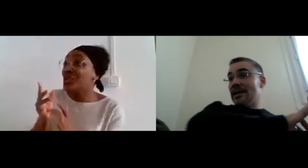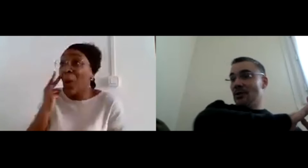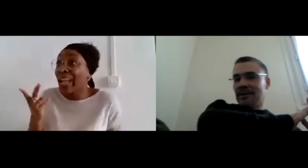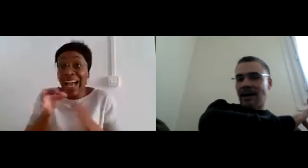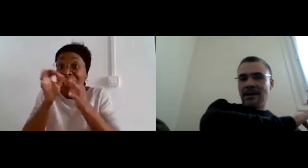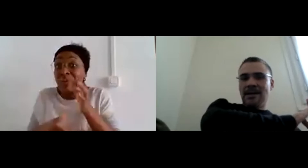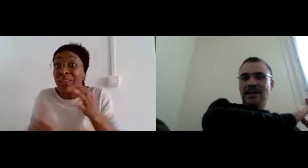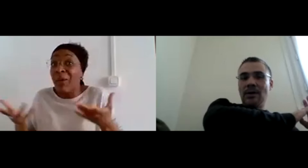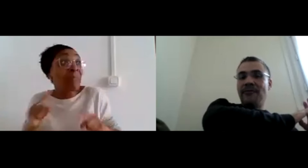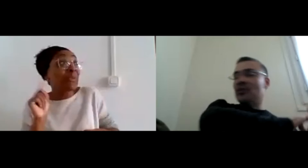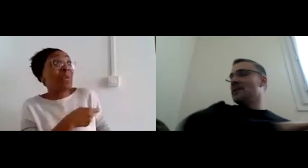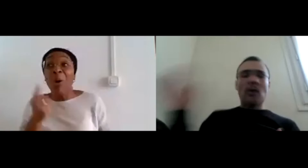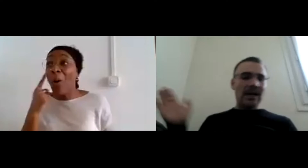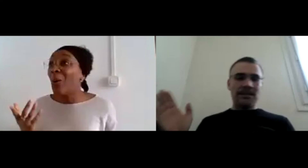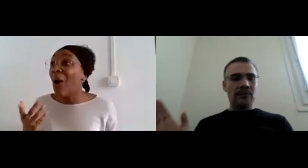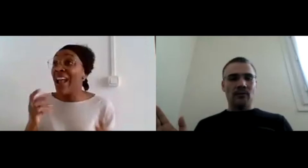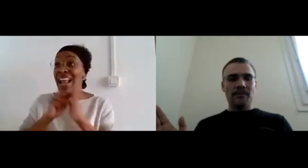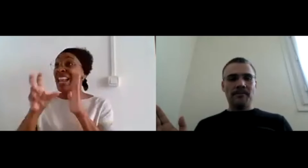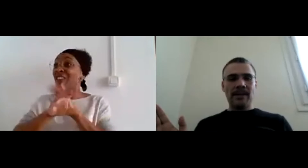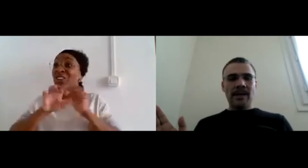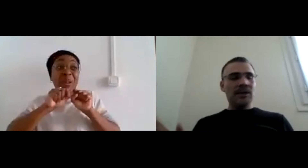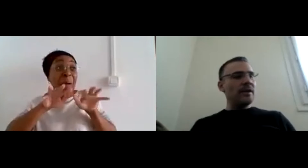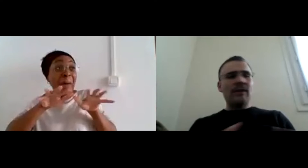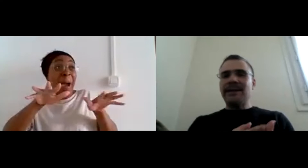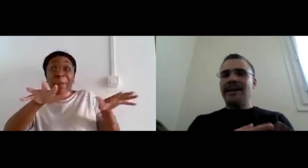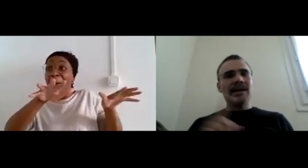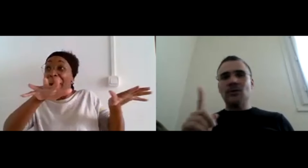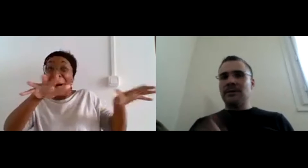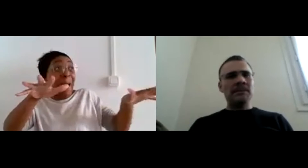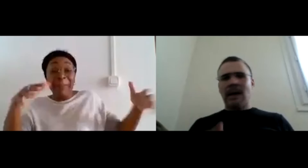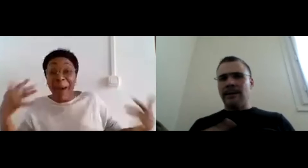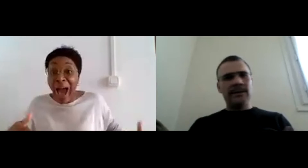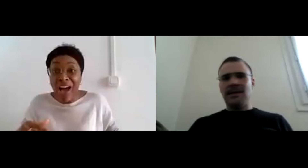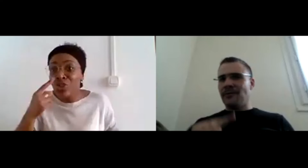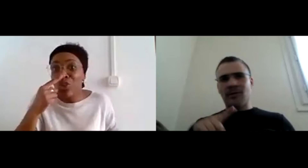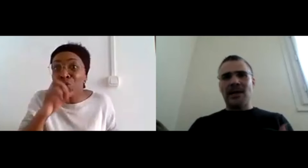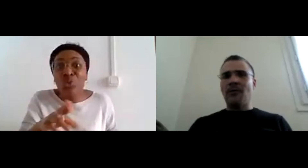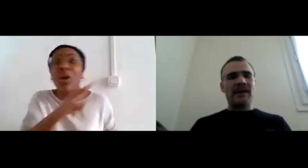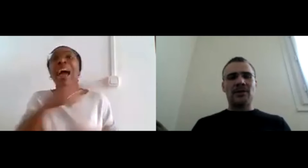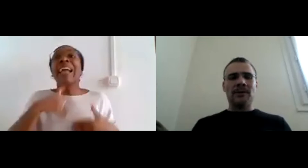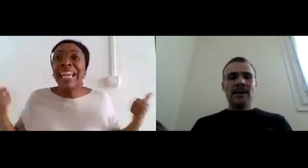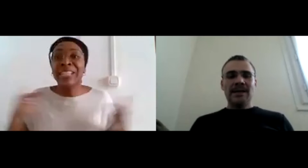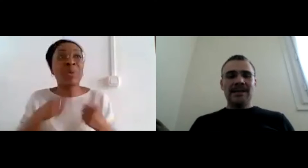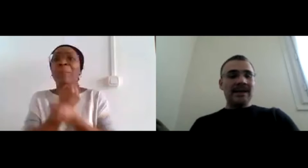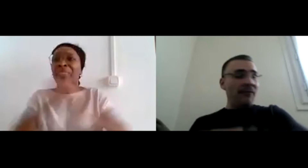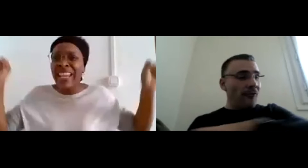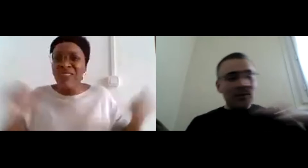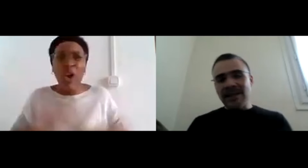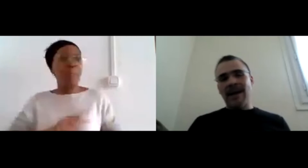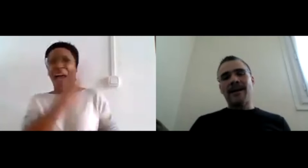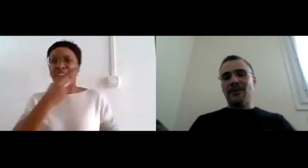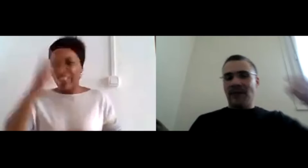le résultat, c'est que l'évangile progresse partout. Il devait y avoir des guérisons, des miracles, des délivrances, des conversions. C'était des